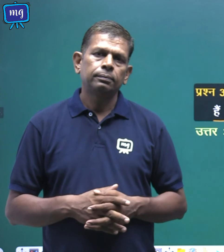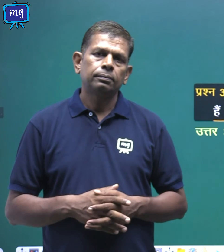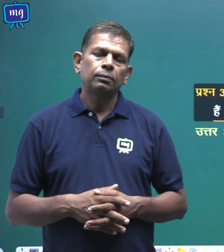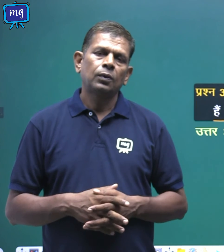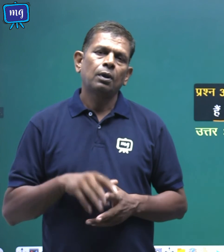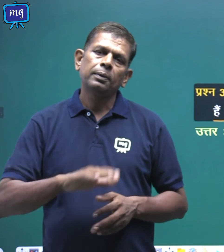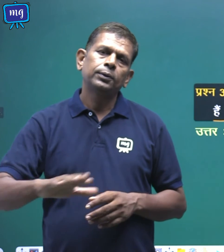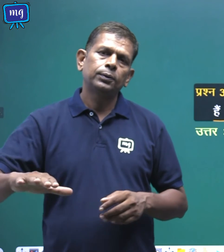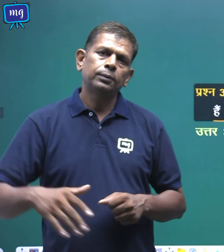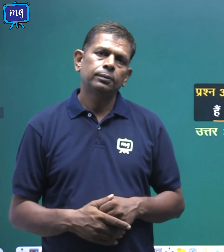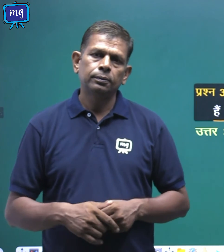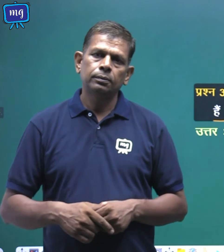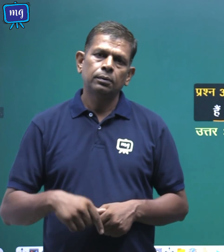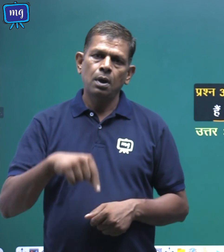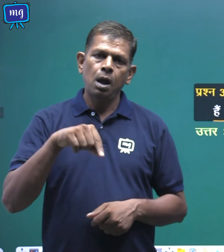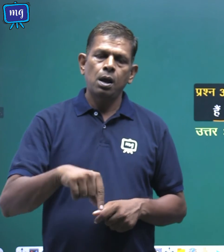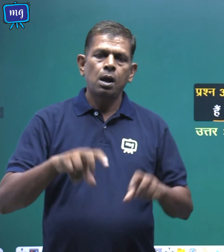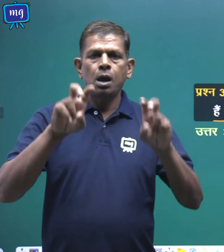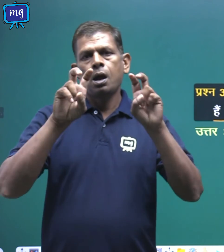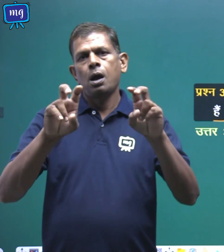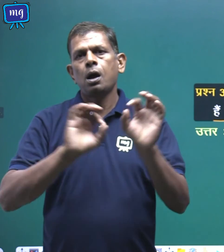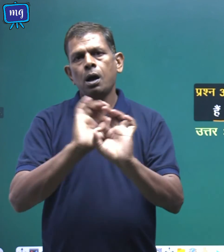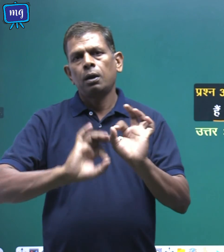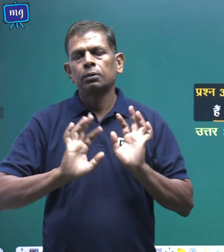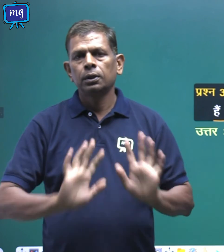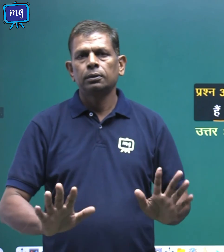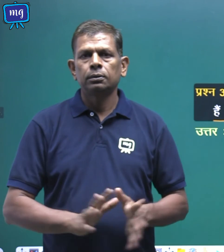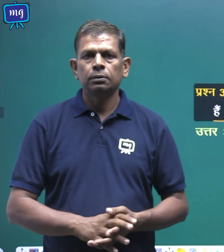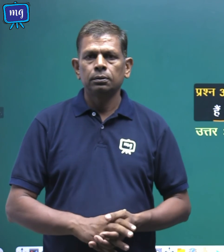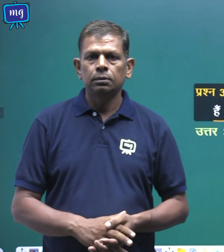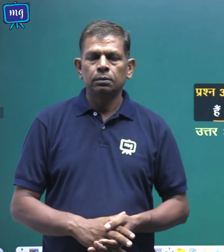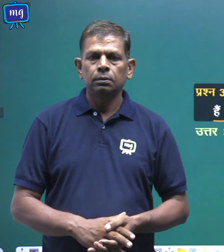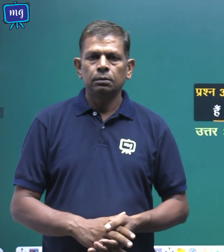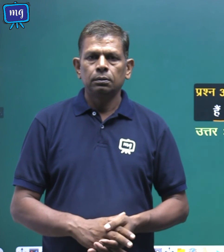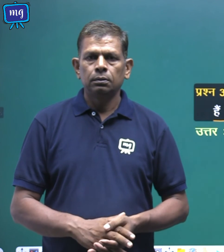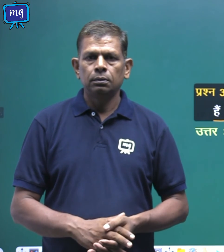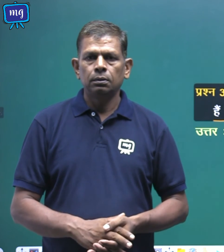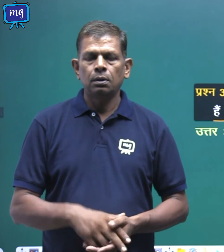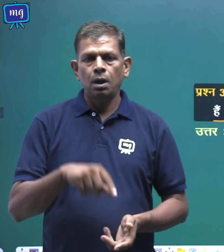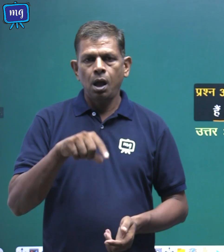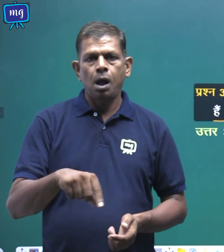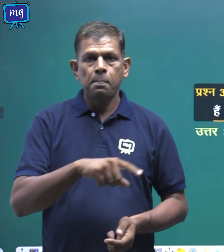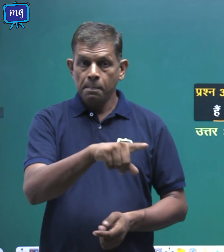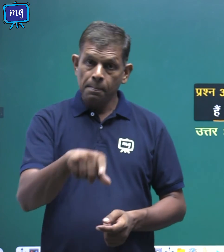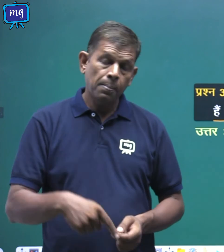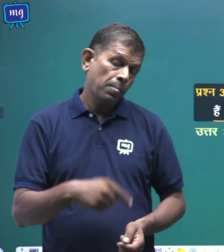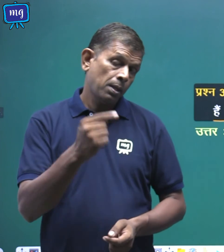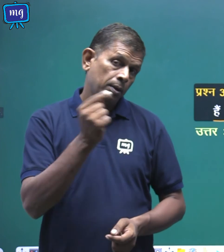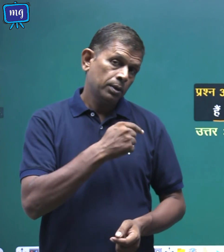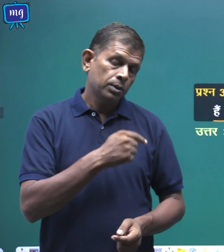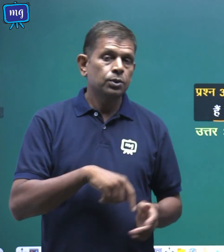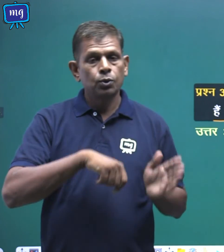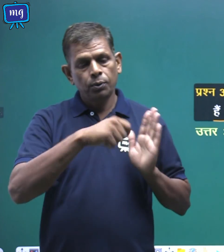तो बच्चों, अब यह अध्याय यहाँ समाप्त होता है। अब आप इस वीडियो